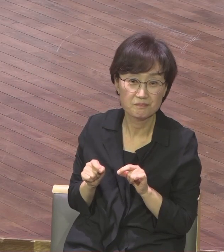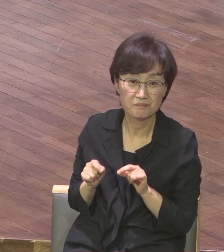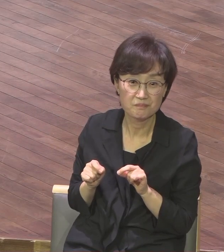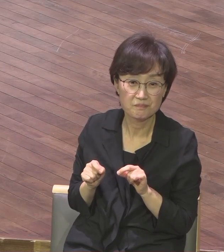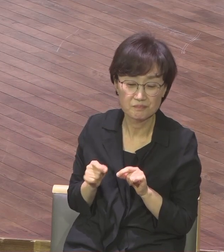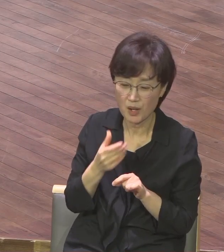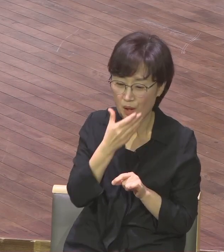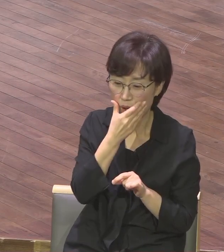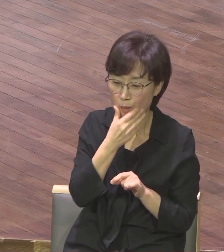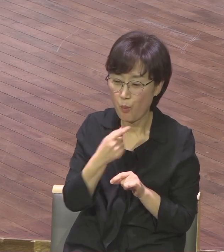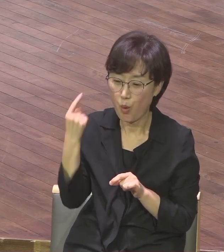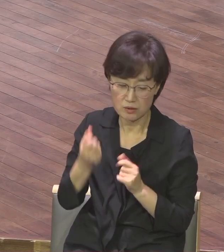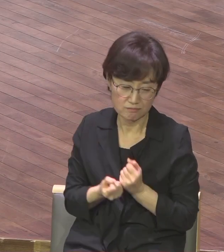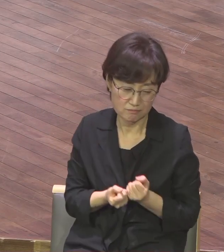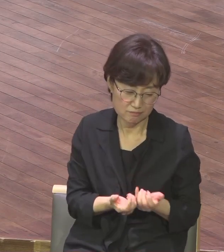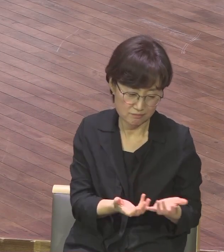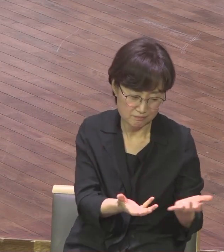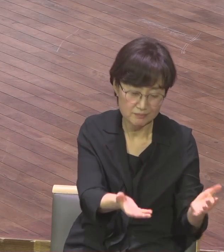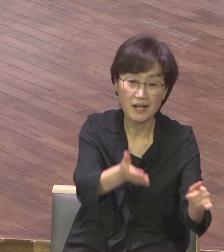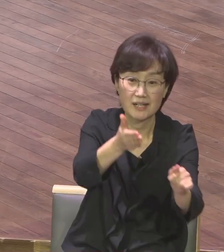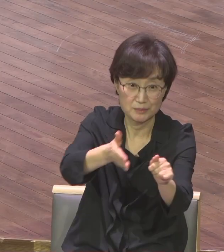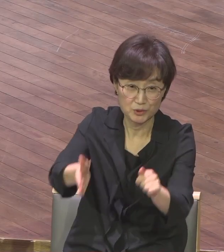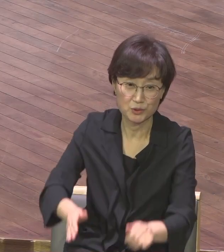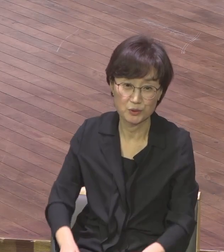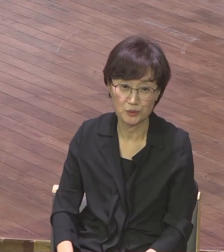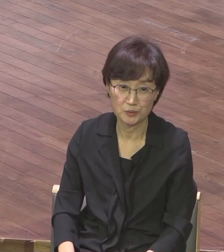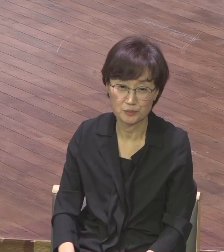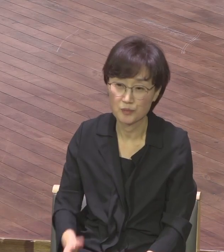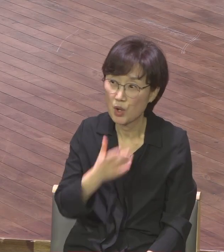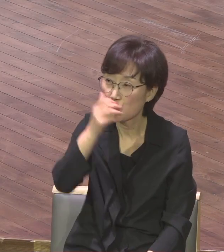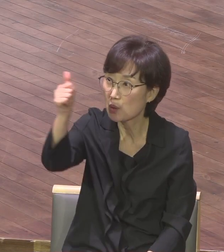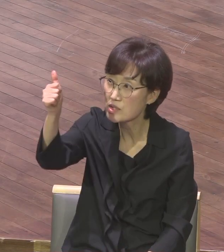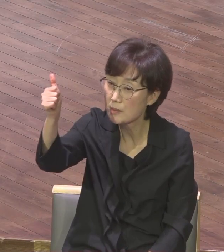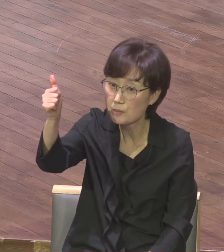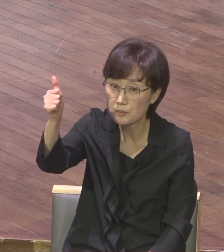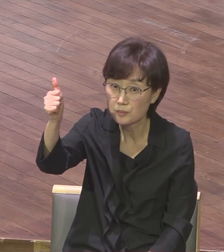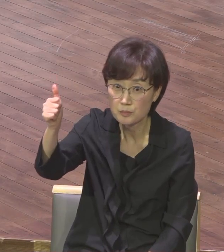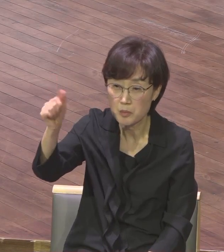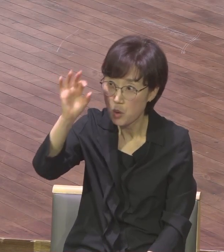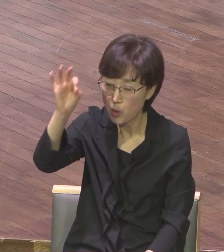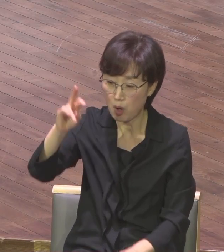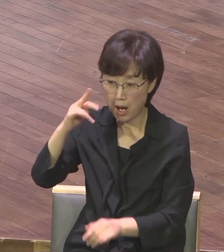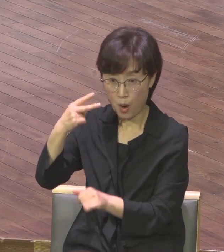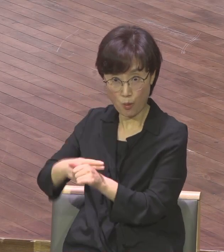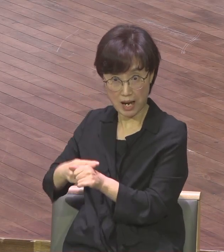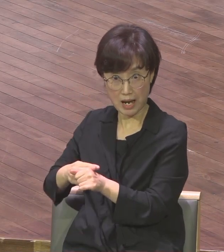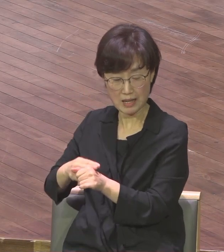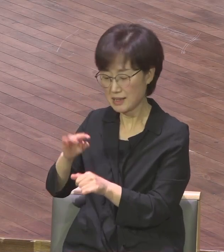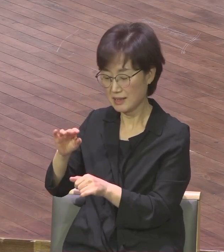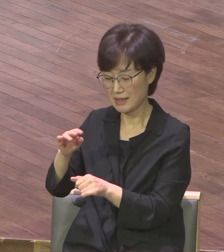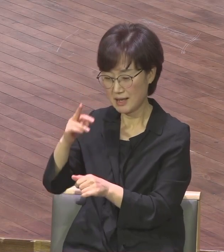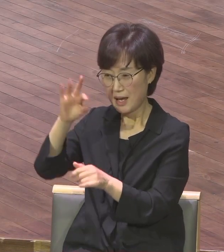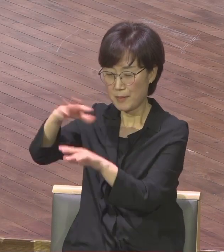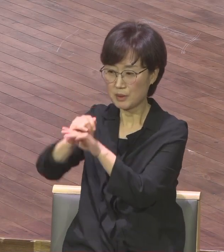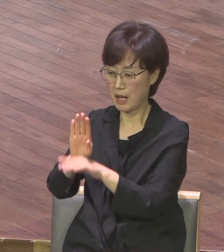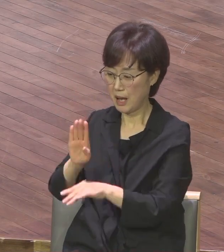복음에 영향력 입을 수 있기를 바랍니다. 요셉을 보고 바로 왕이 이런 고백하죠. 이와 같이